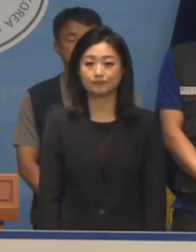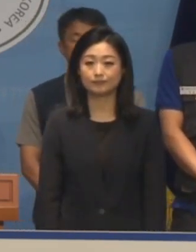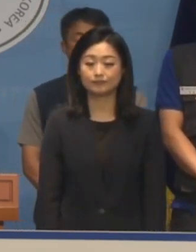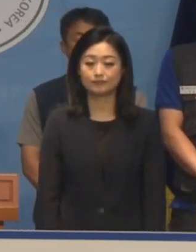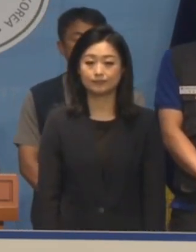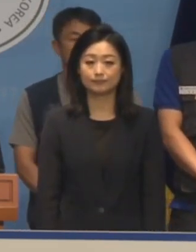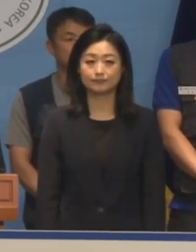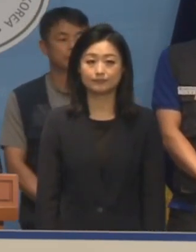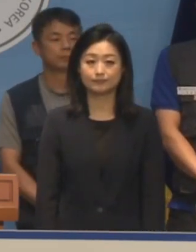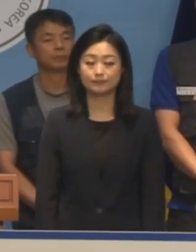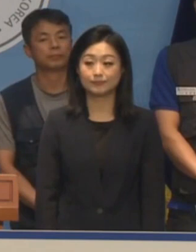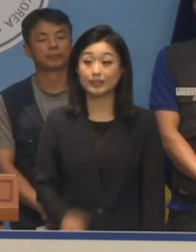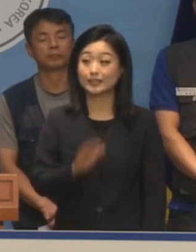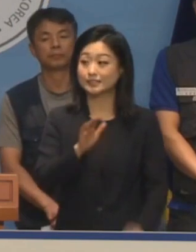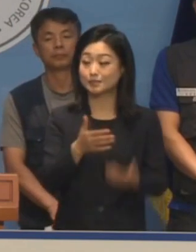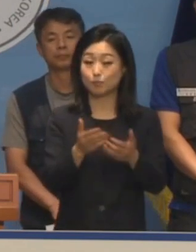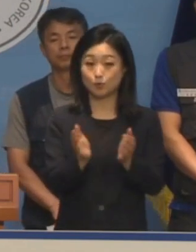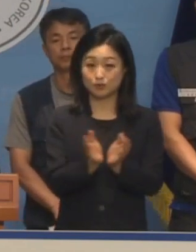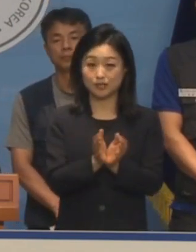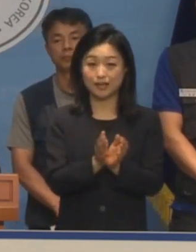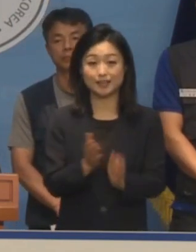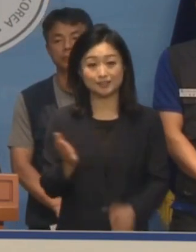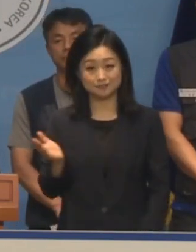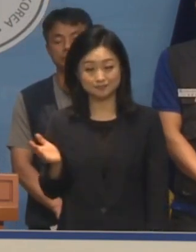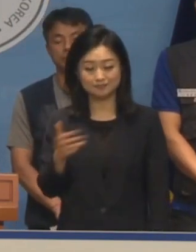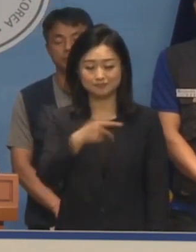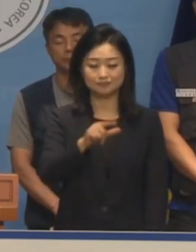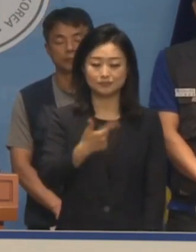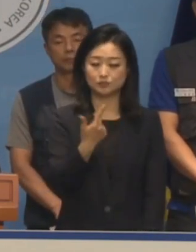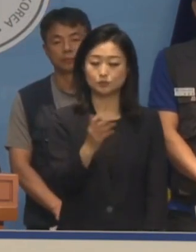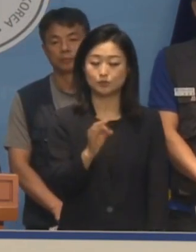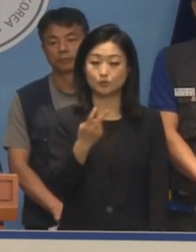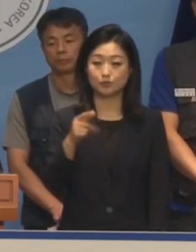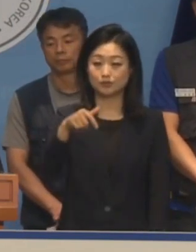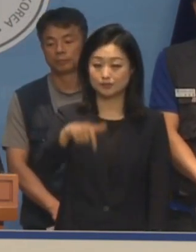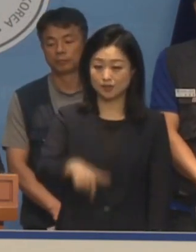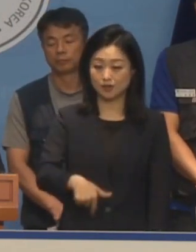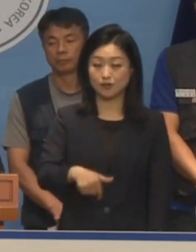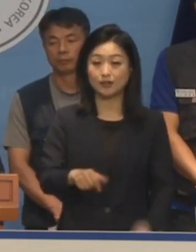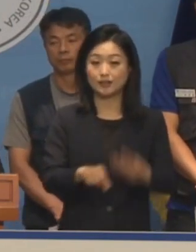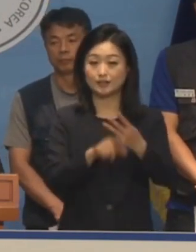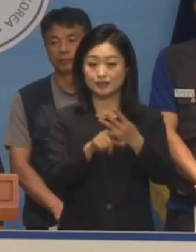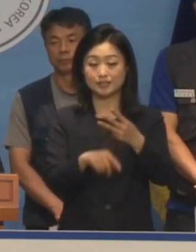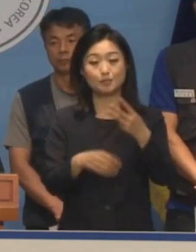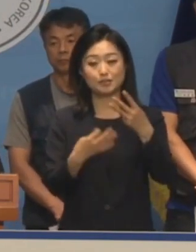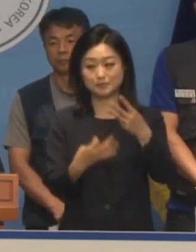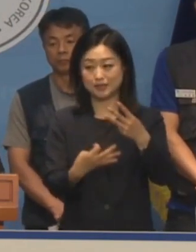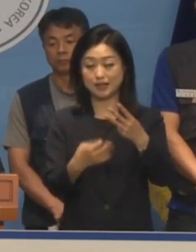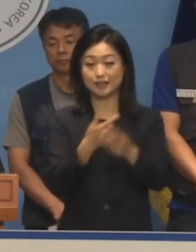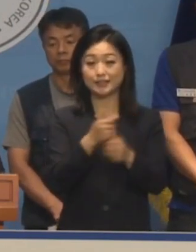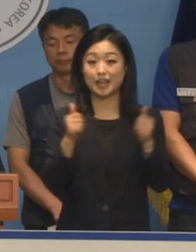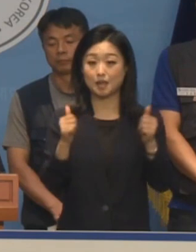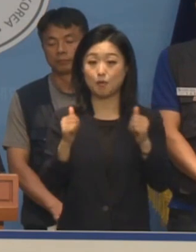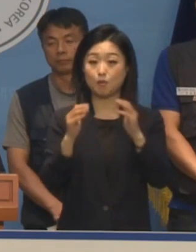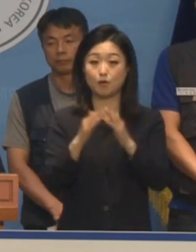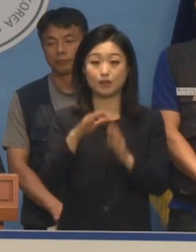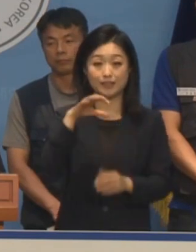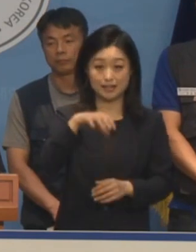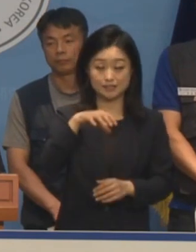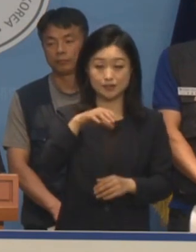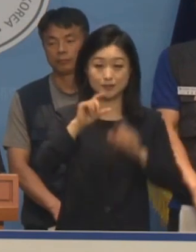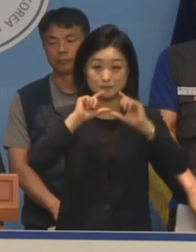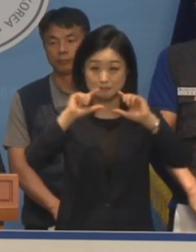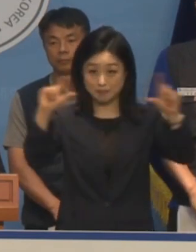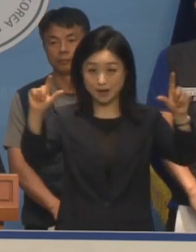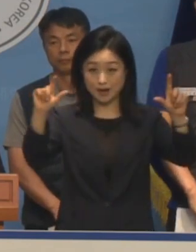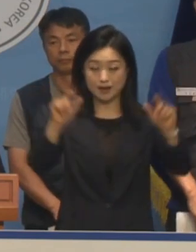고맙습니다네 진보당 원내부대표 전종덕 있니다 지난 3월 14일 대법원은 현대제철